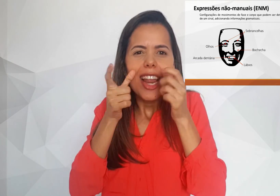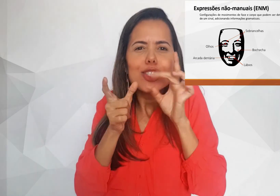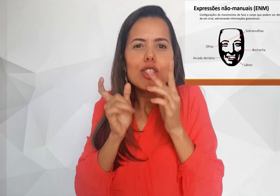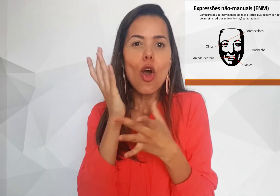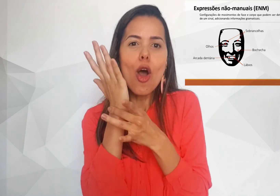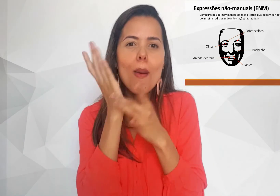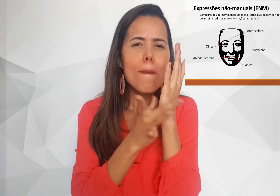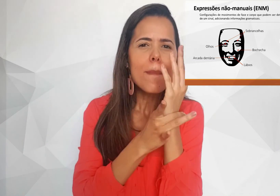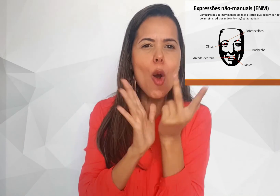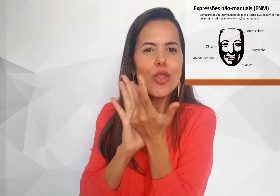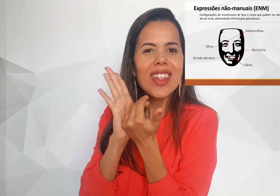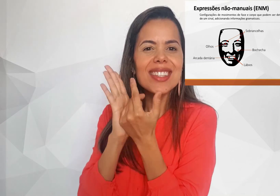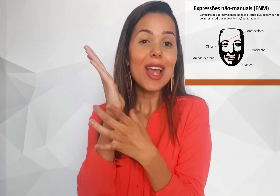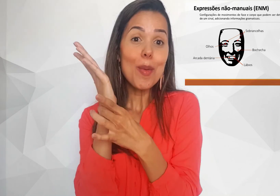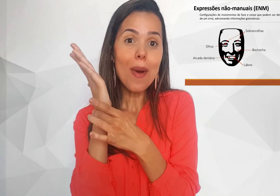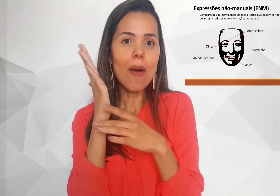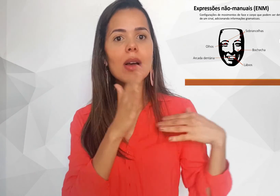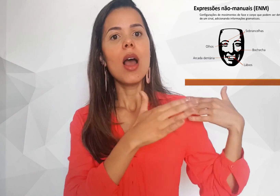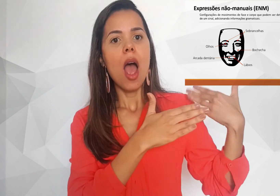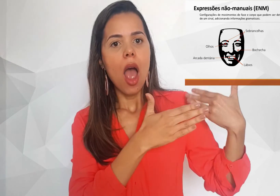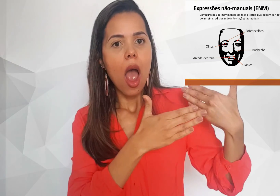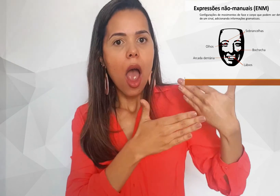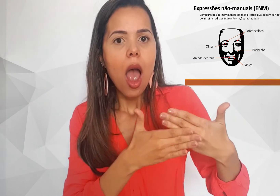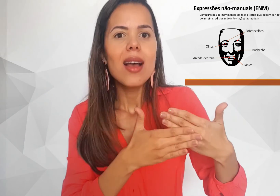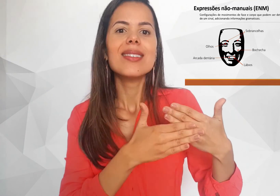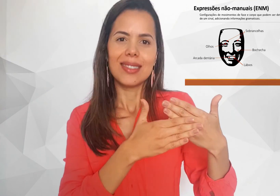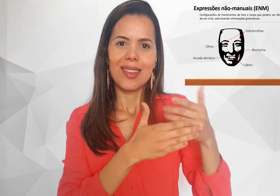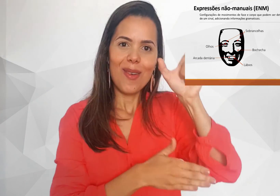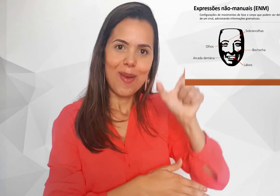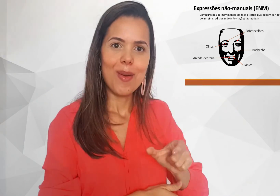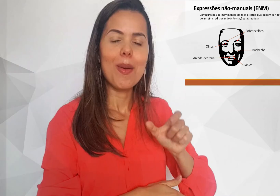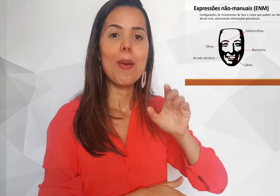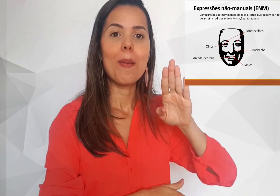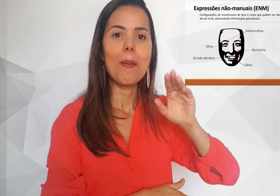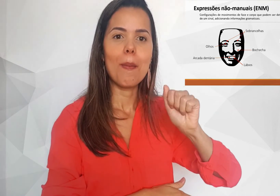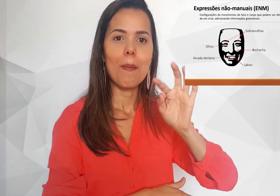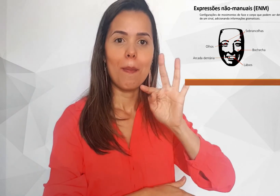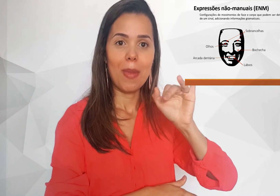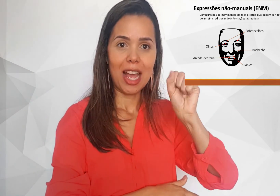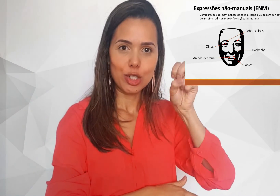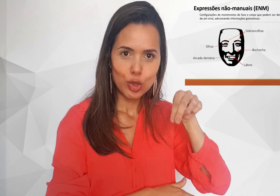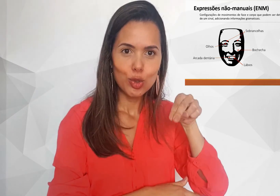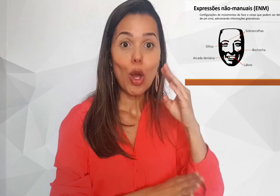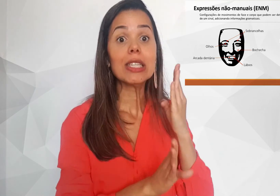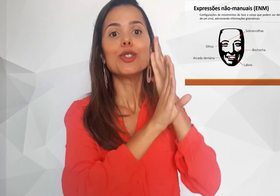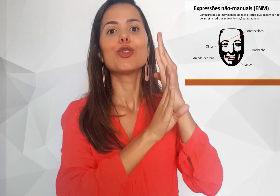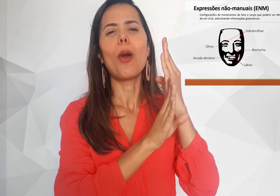mão mesmo, né, as formas da mão ali, porque não se preocupava com isso. Mas é a partir do trabalho de Bateson, então, que a gente tem a inclusão